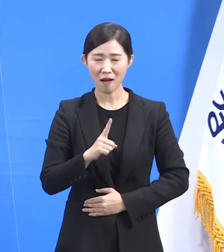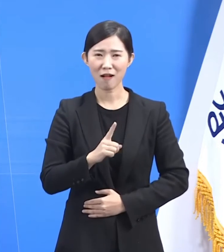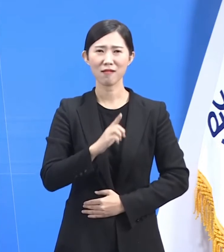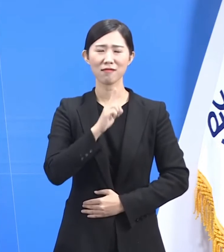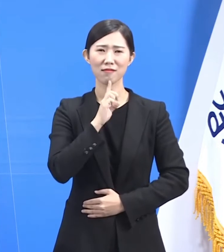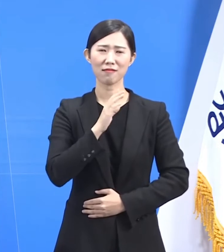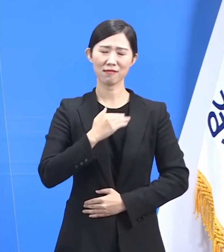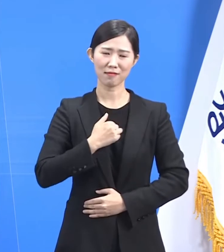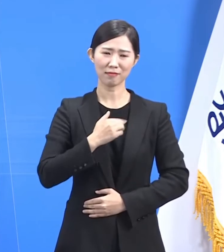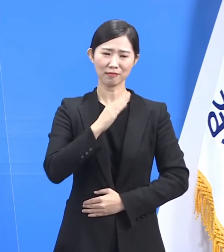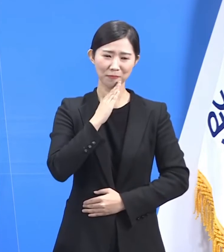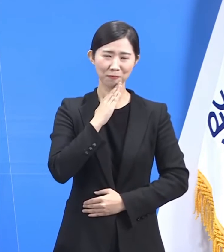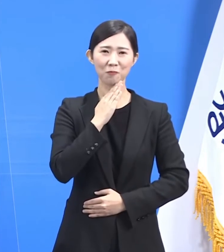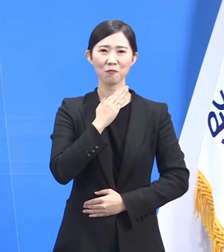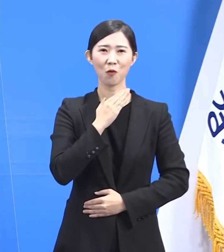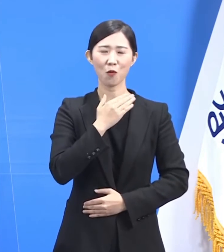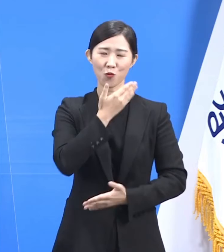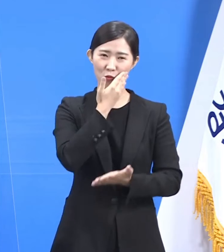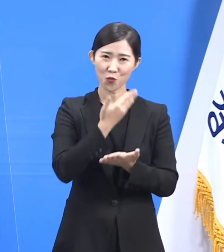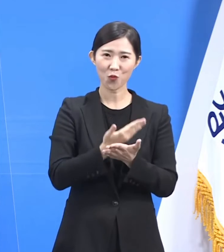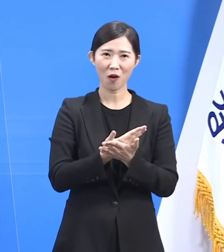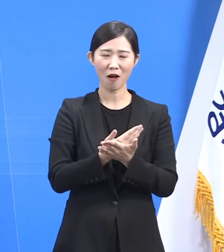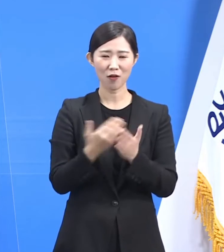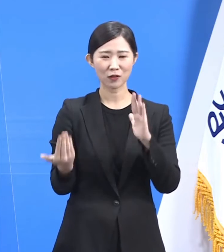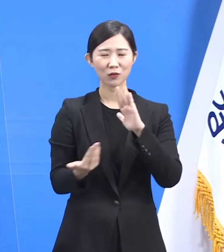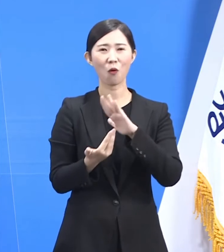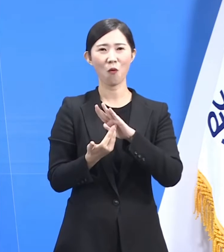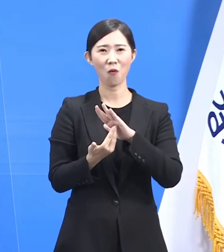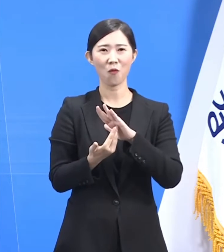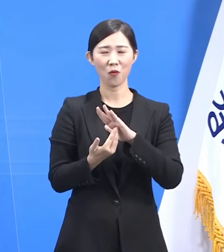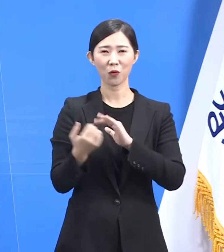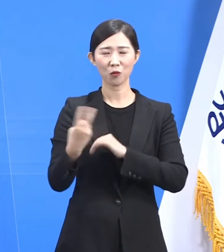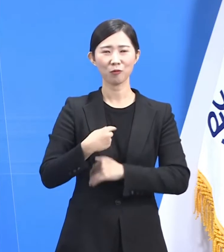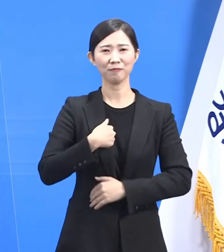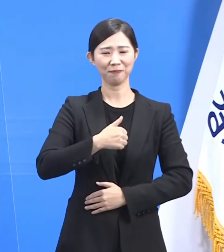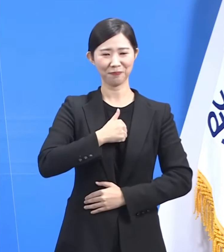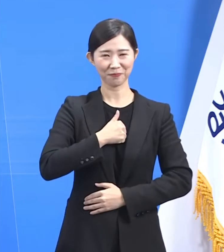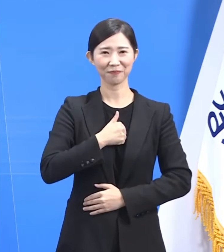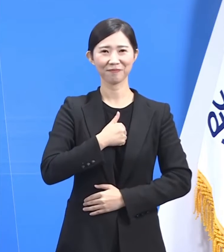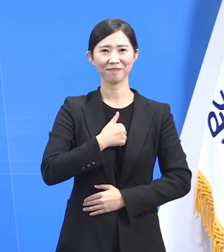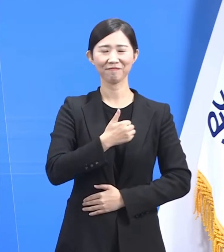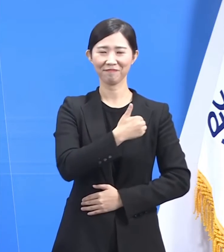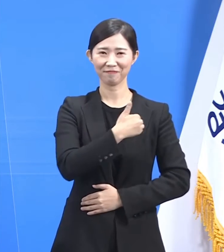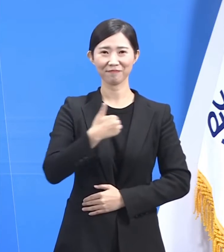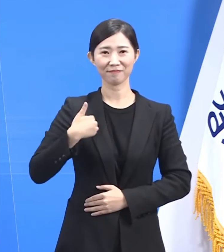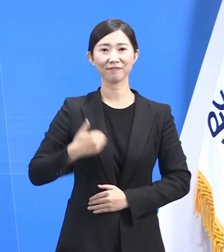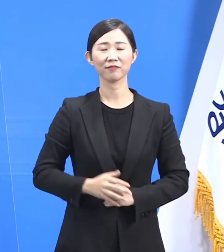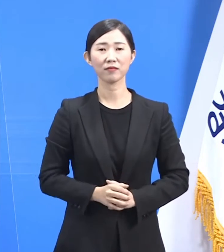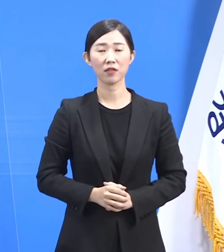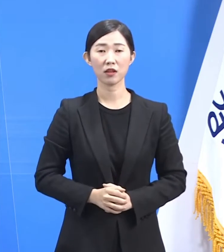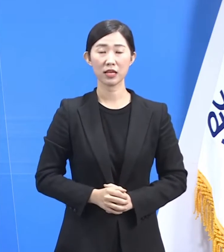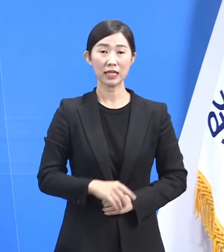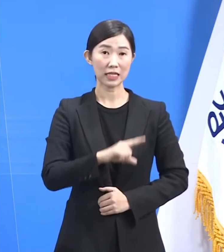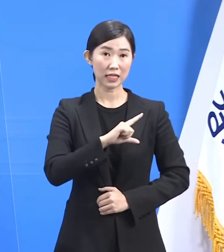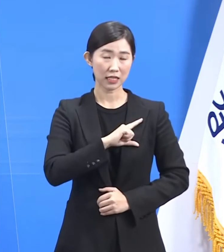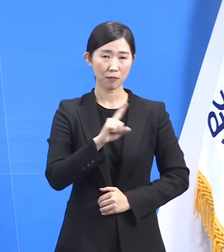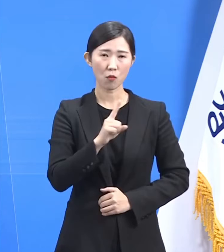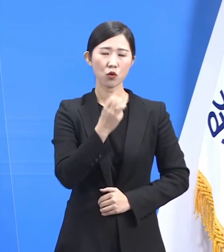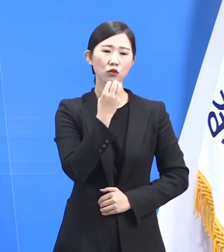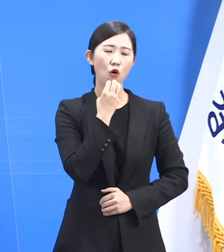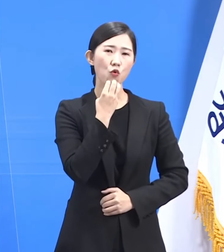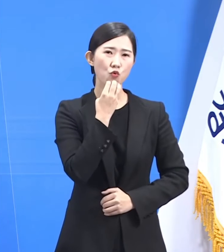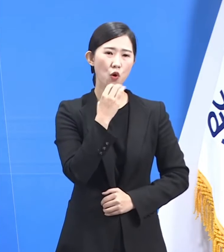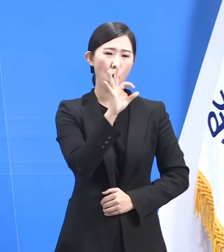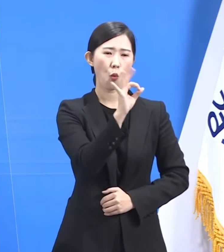무척 소중한 성과이자 큰 자부심입니다. 서울 외곽순환도로라는 이름을 수도권